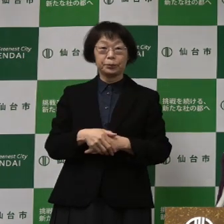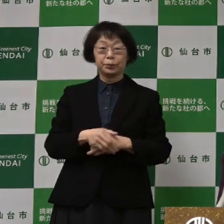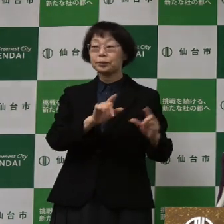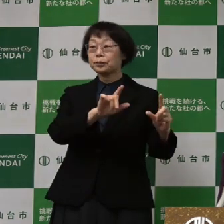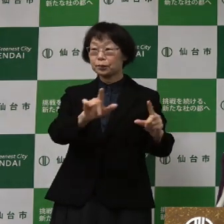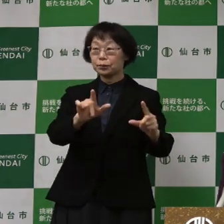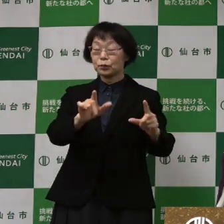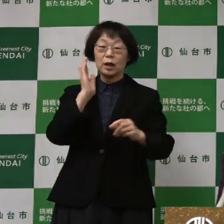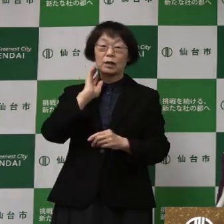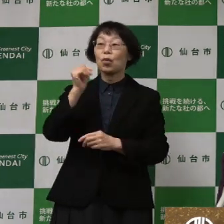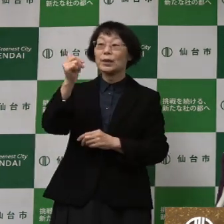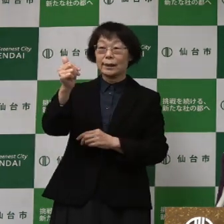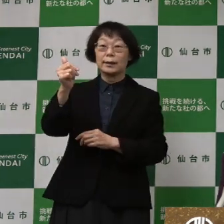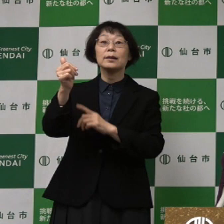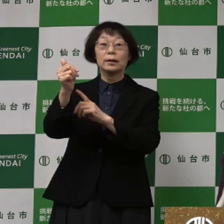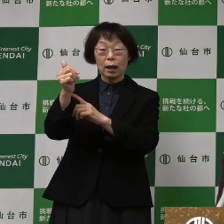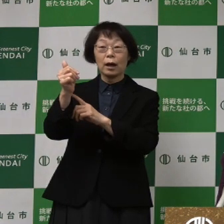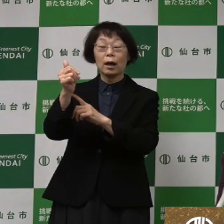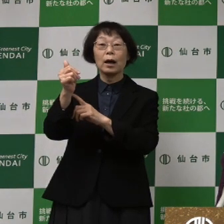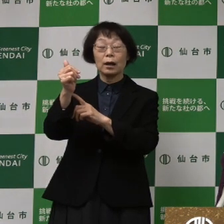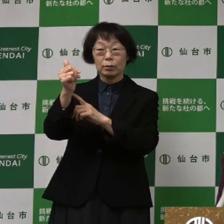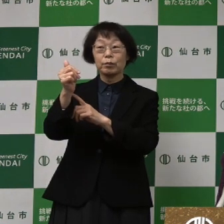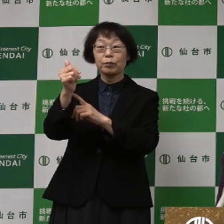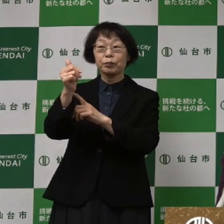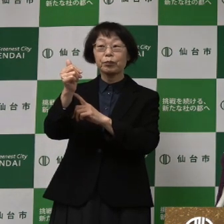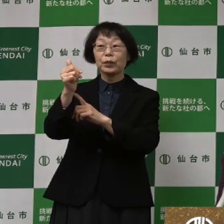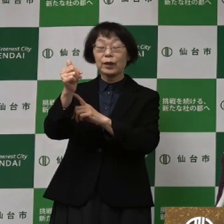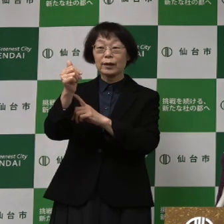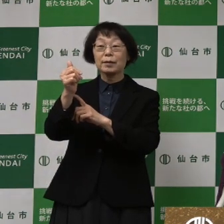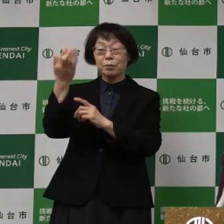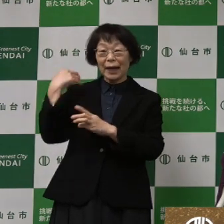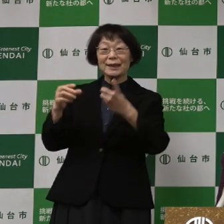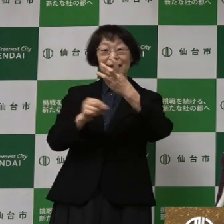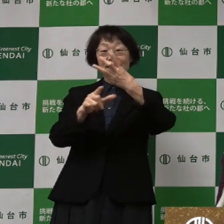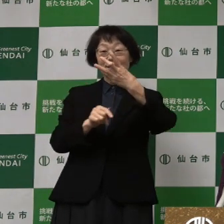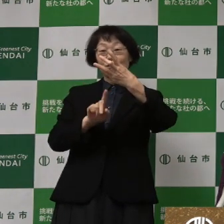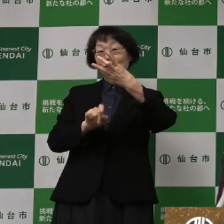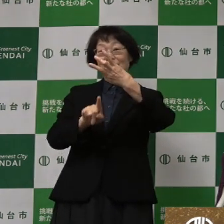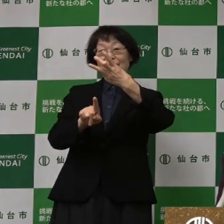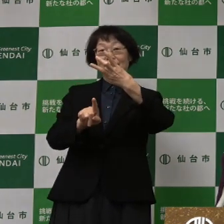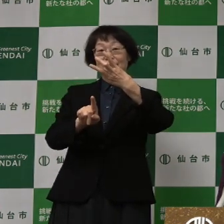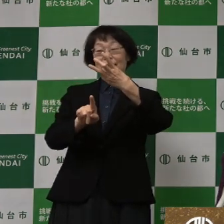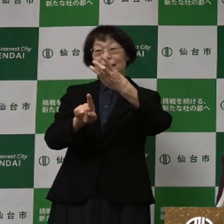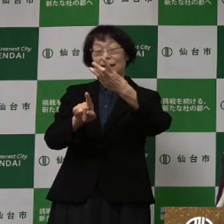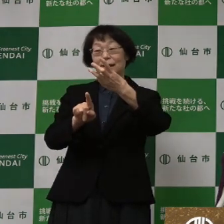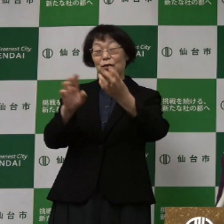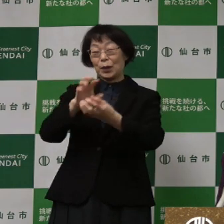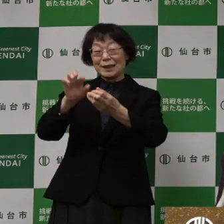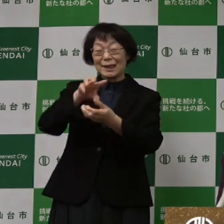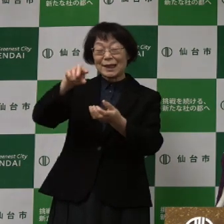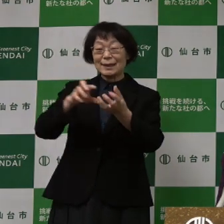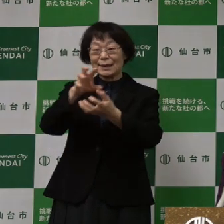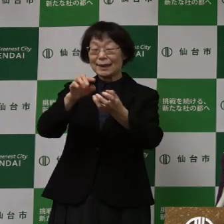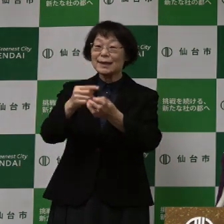岸田総理が被災地を 3.11 で回られてお